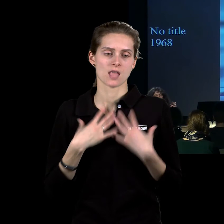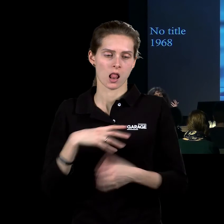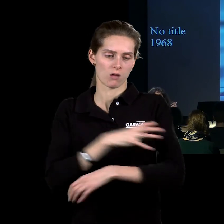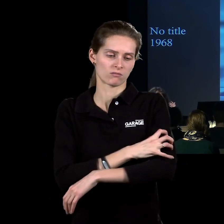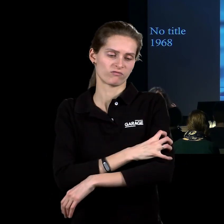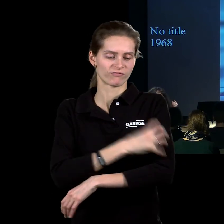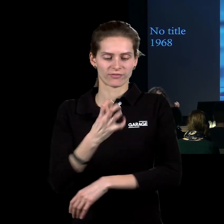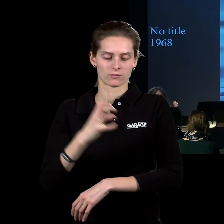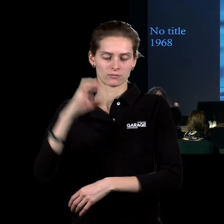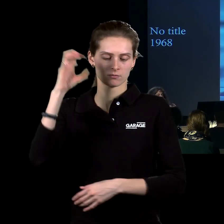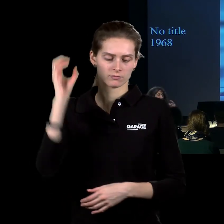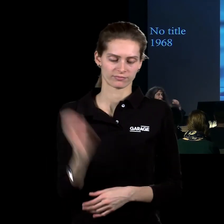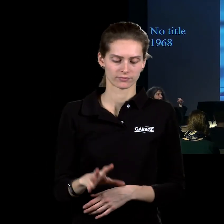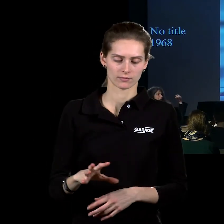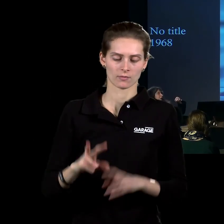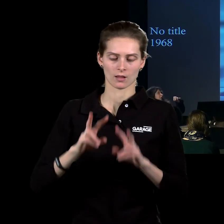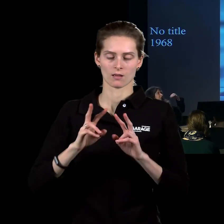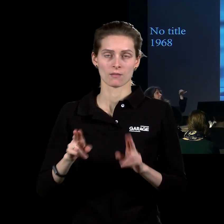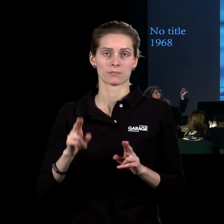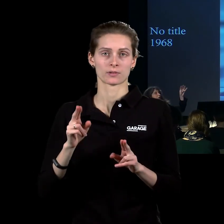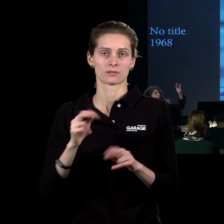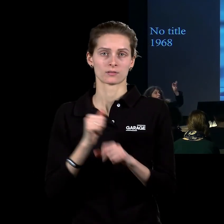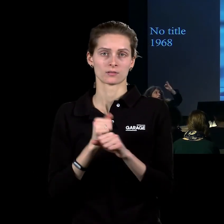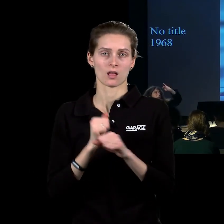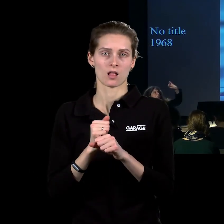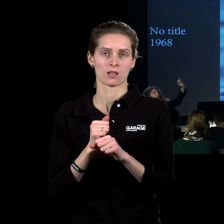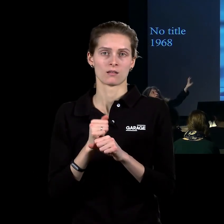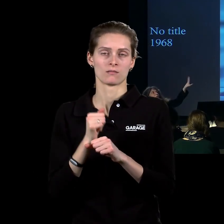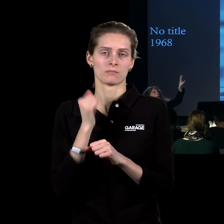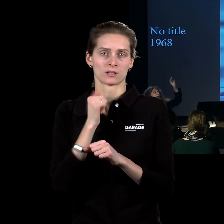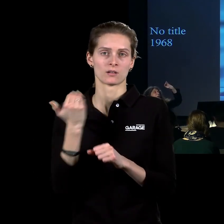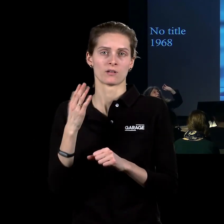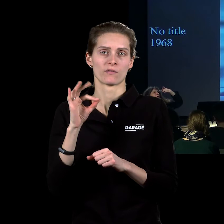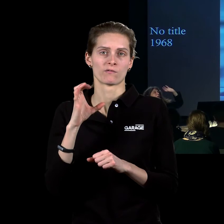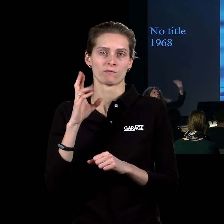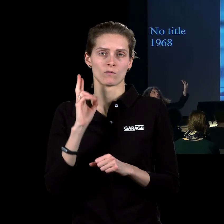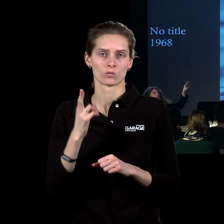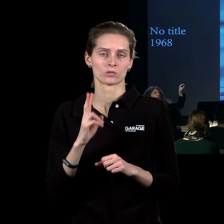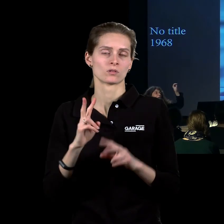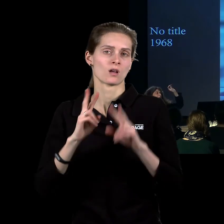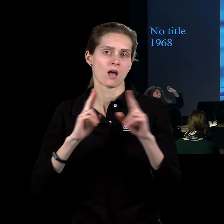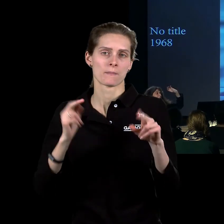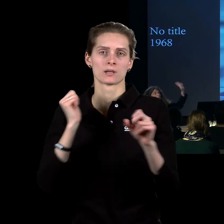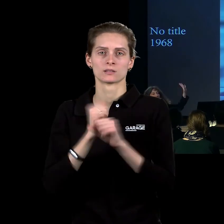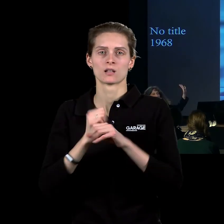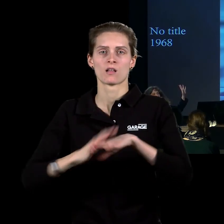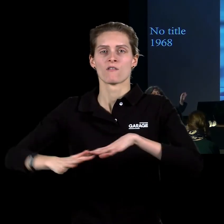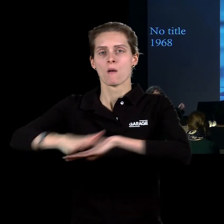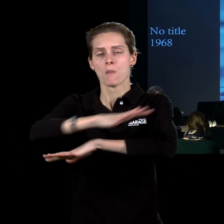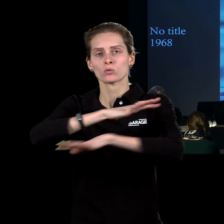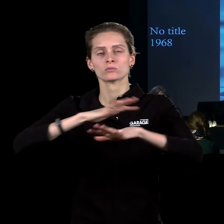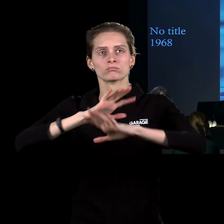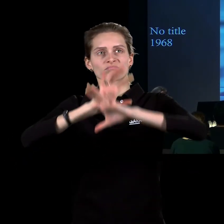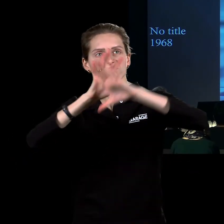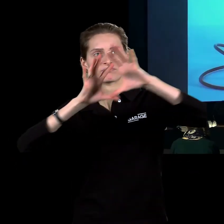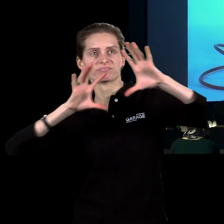бы такие же эти шматы плоти размещал на аккуратно растянутых в пространстве проволоках.